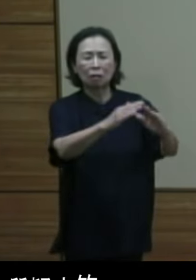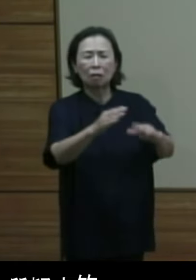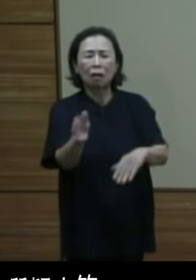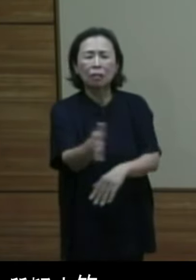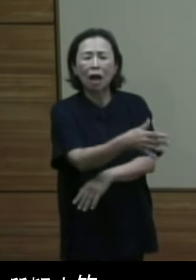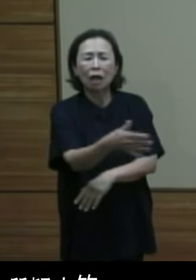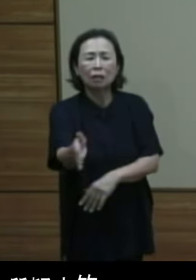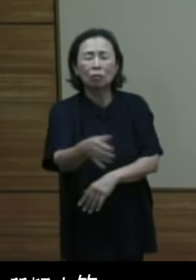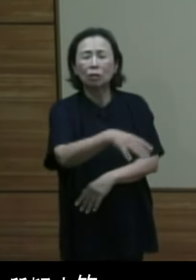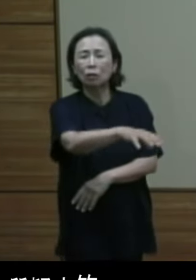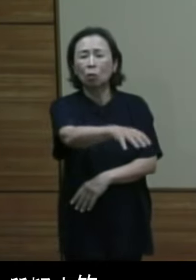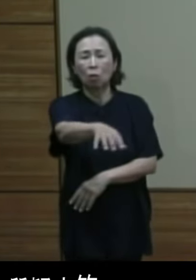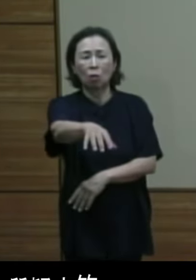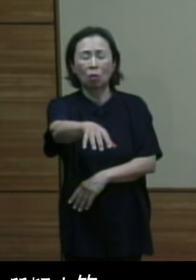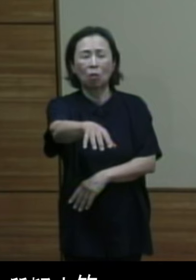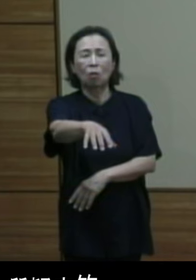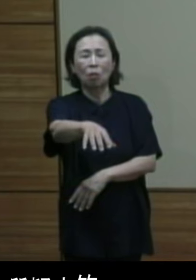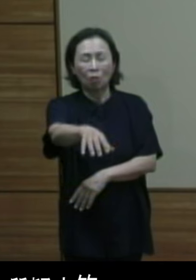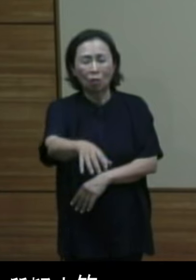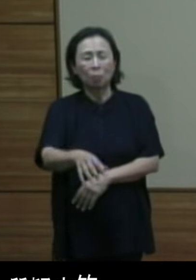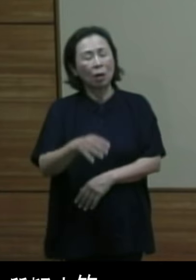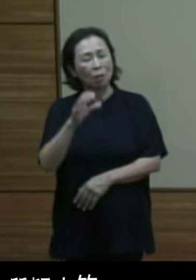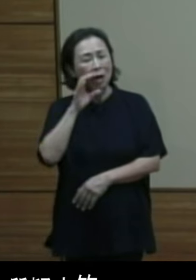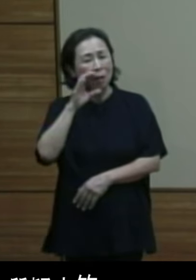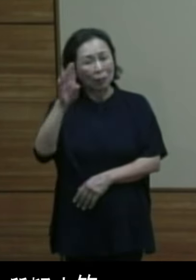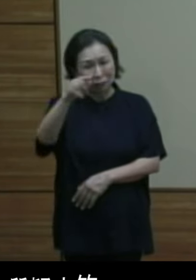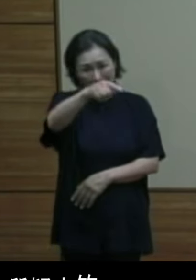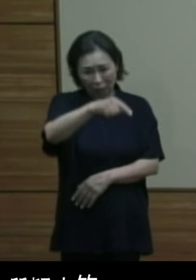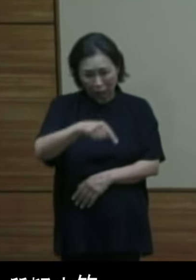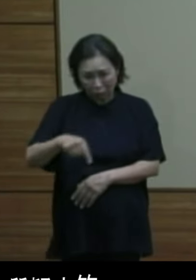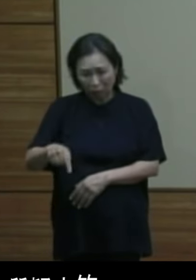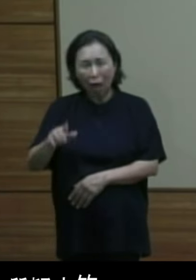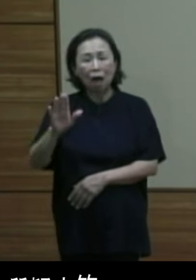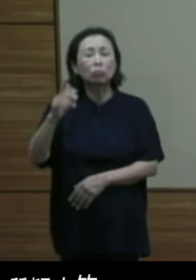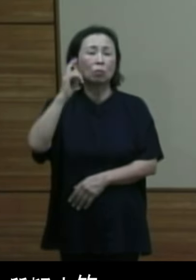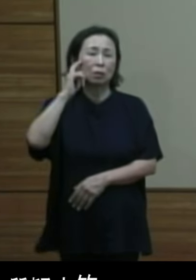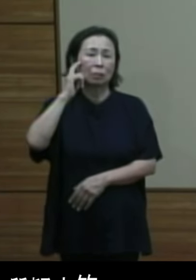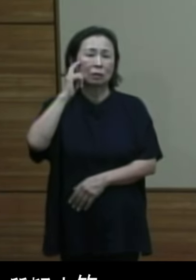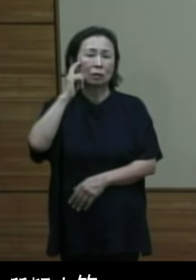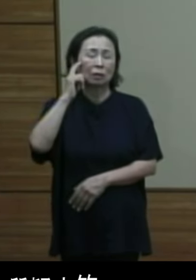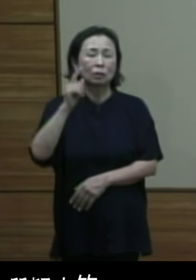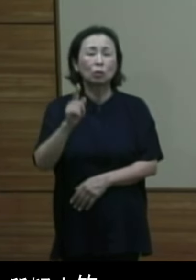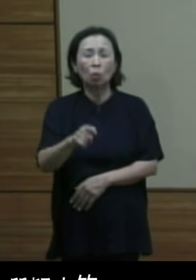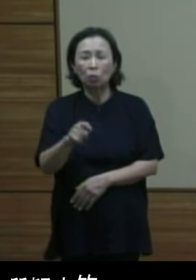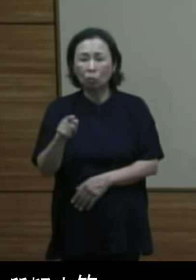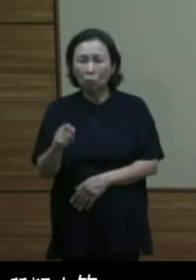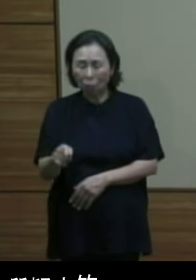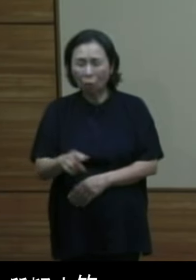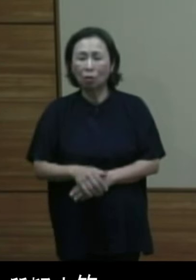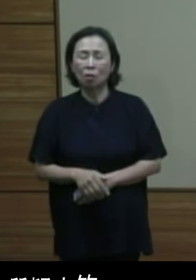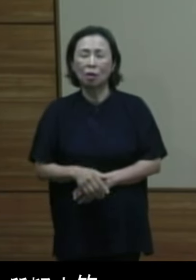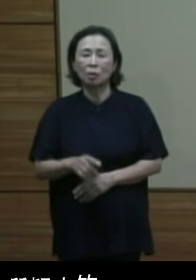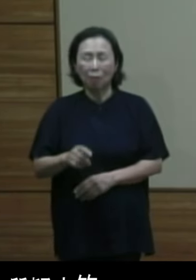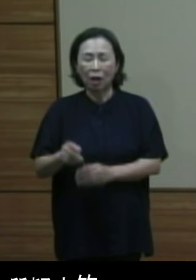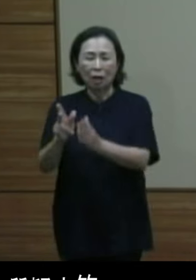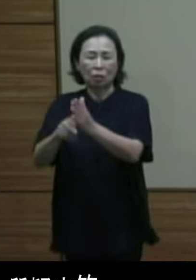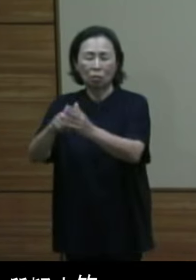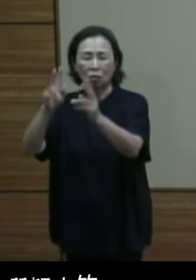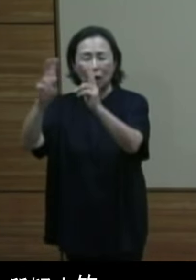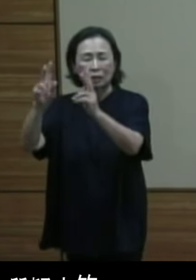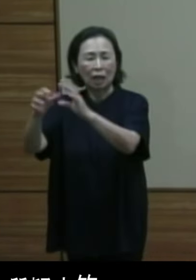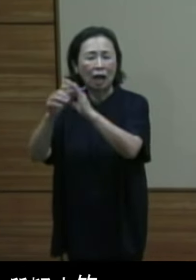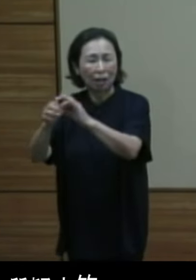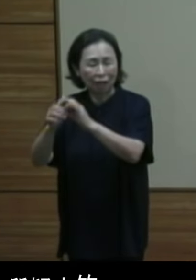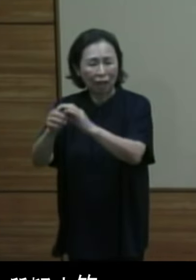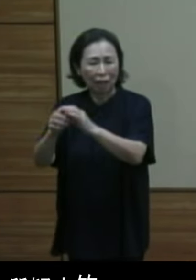ですね、和歌山県内いくつか適地があると思いますので、そういうところを今申し上げました IHI さん、長大さん、南海電鉄さん